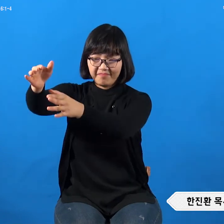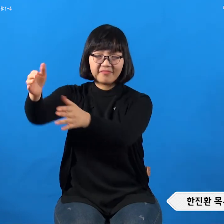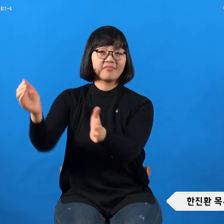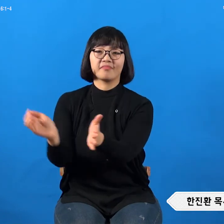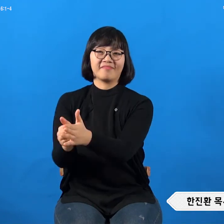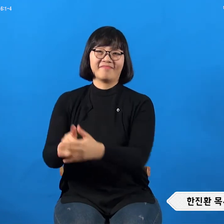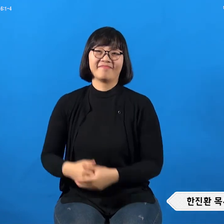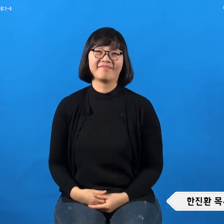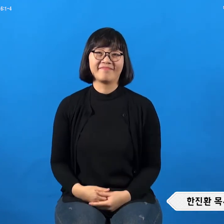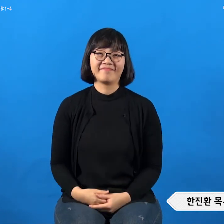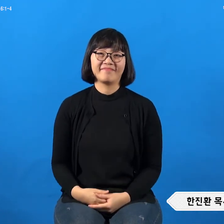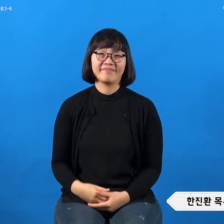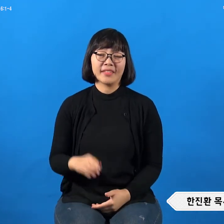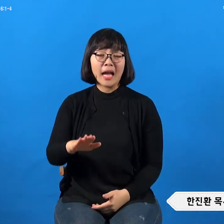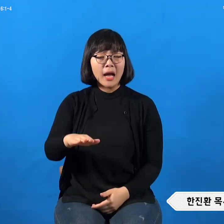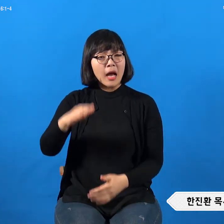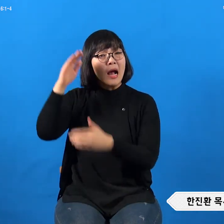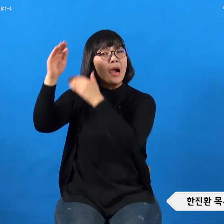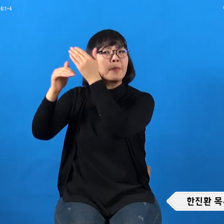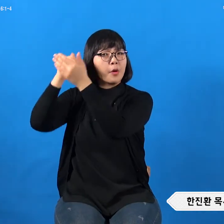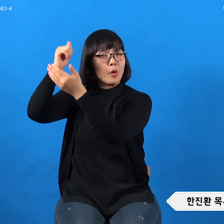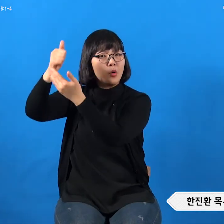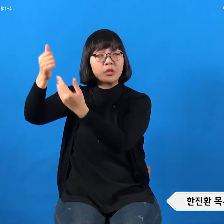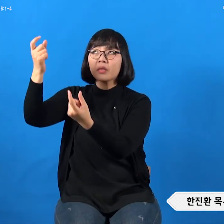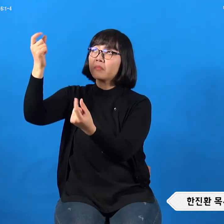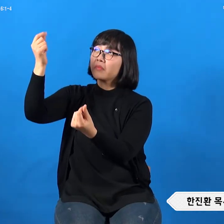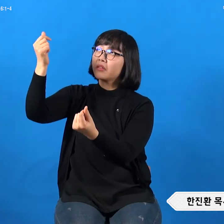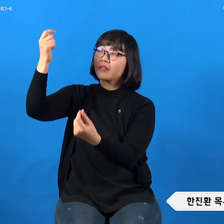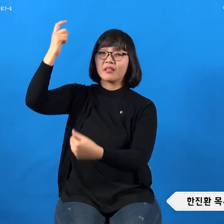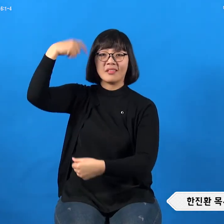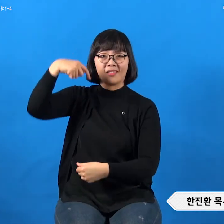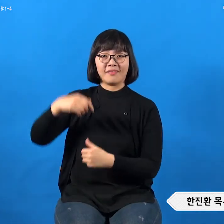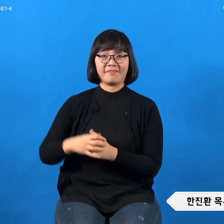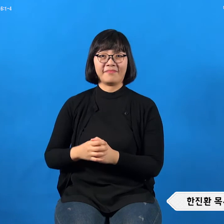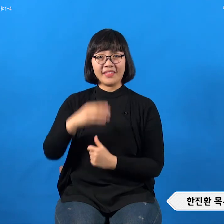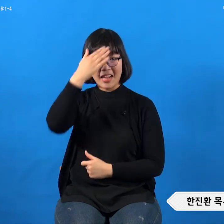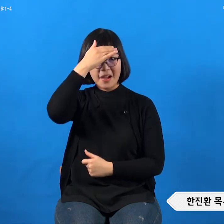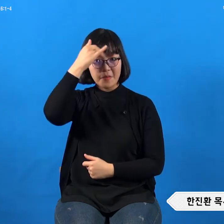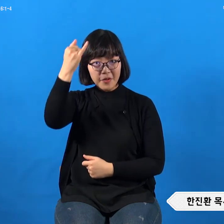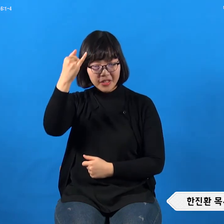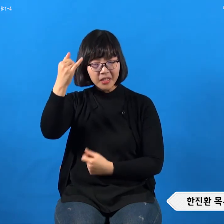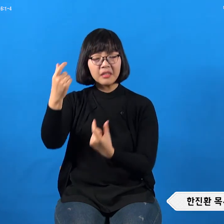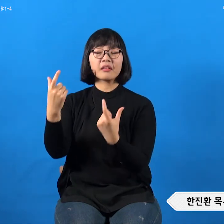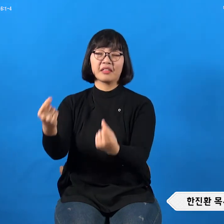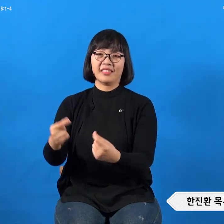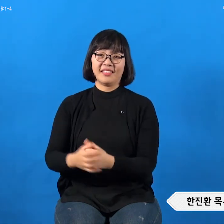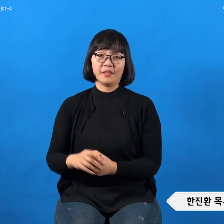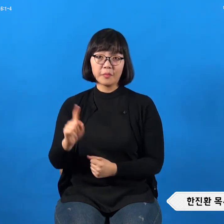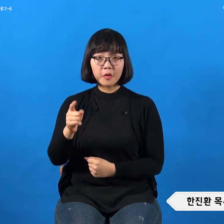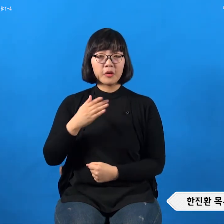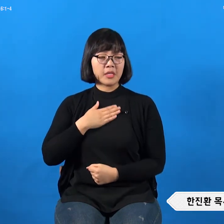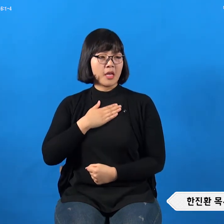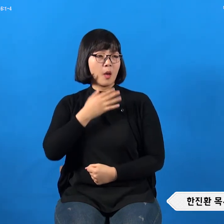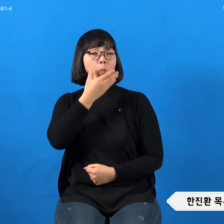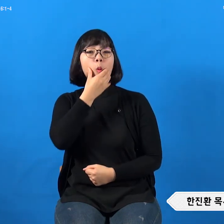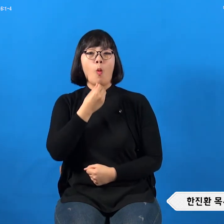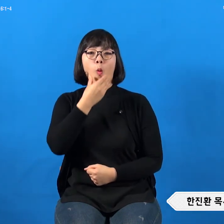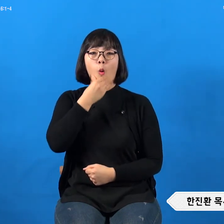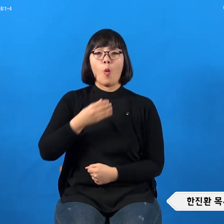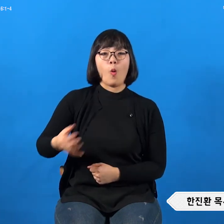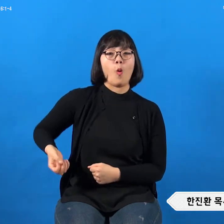우리 하나님도 꼭 그 할머니처럼 하시지 않을까? 하나님의 복을 싸들고 내 집 대문